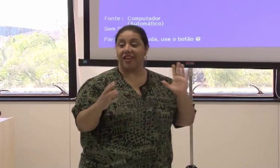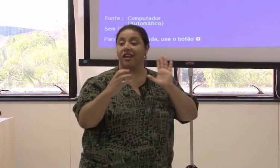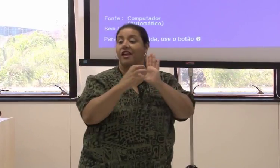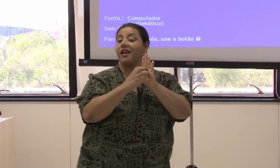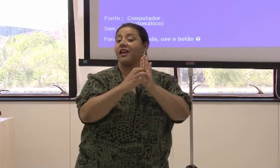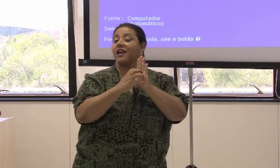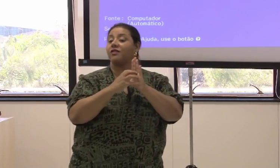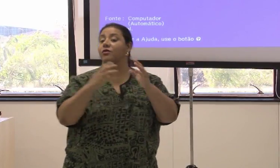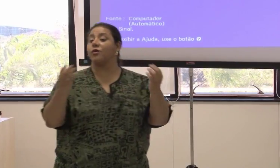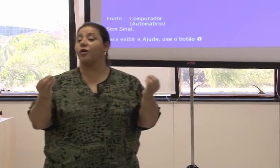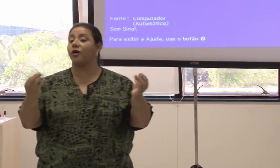Que isso?